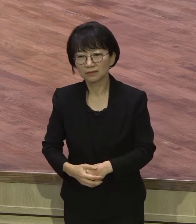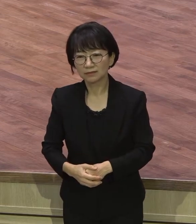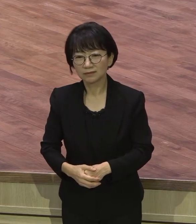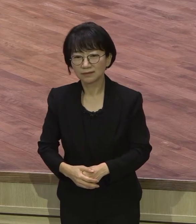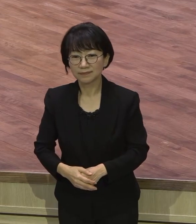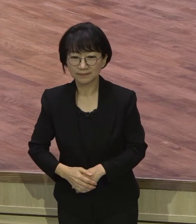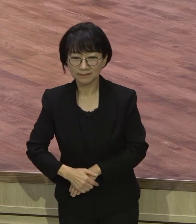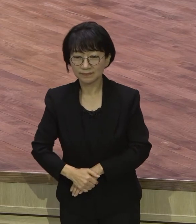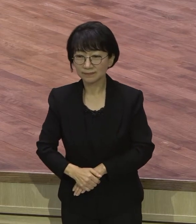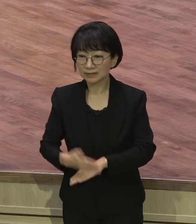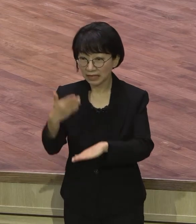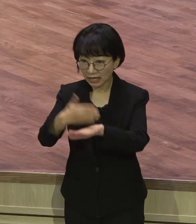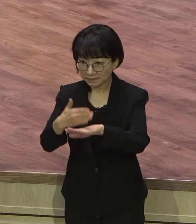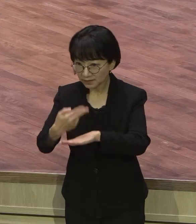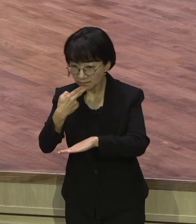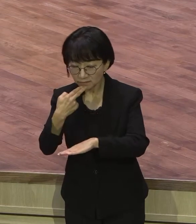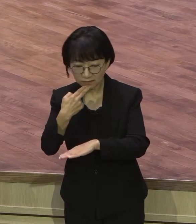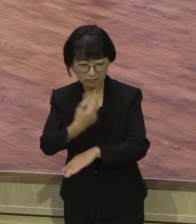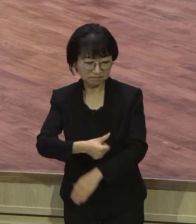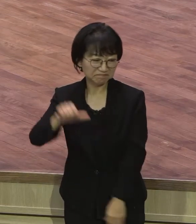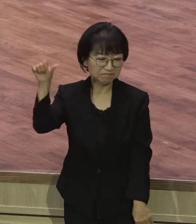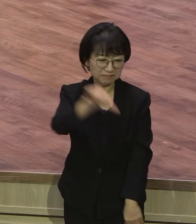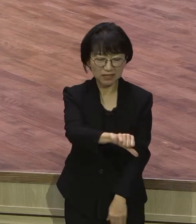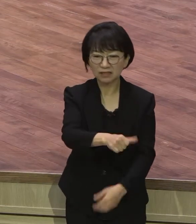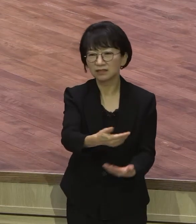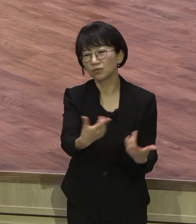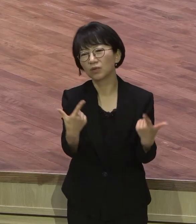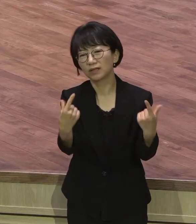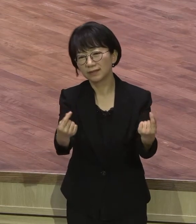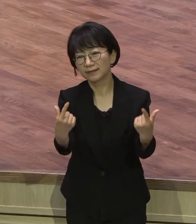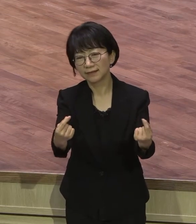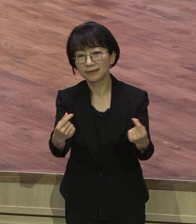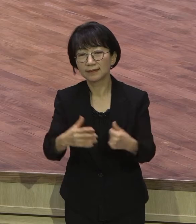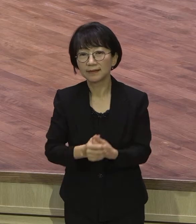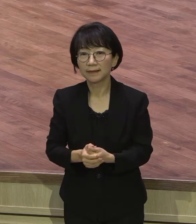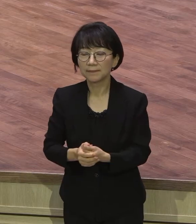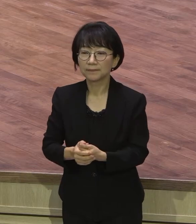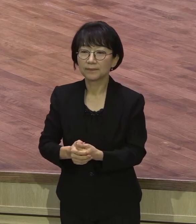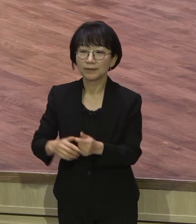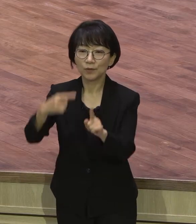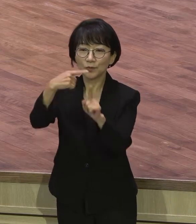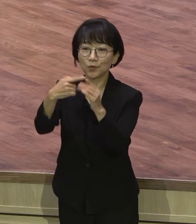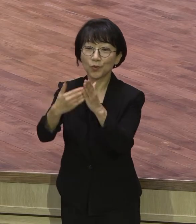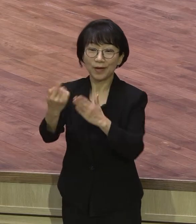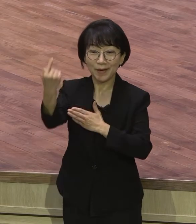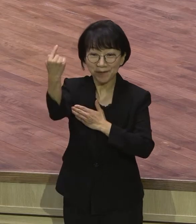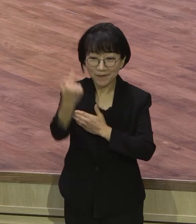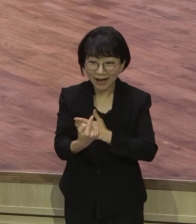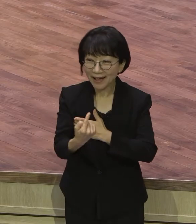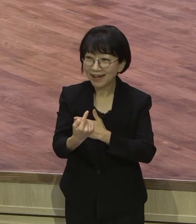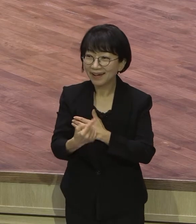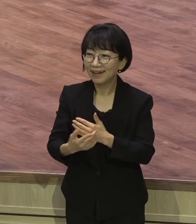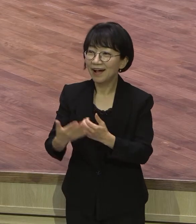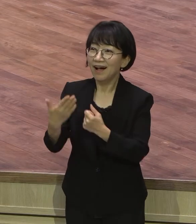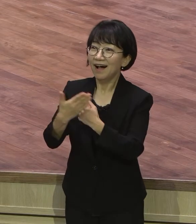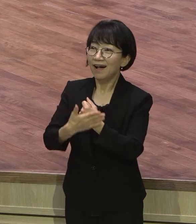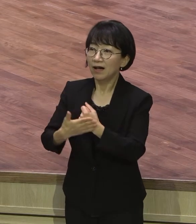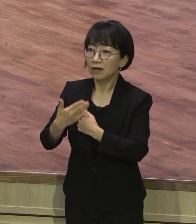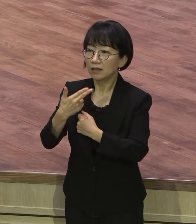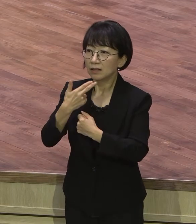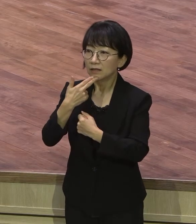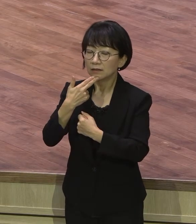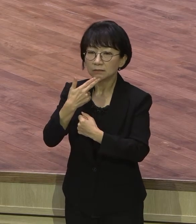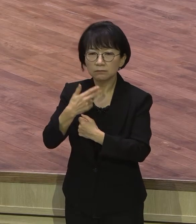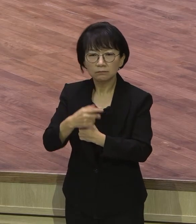감사하지 못한 사람은 저주받은 화임받은 마음이에요. 교회 나와가지고 은혜 받으면서 감사가 없어. 그